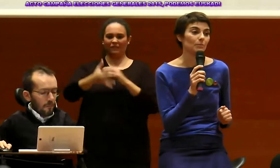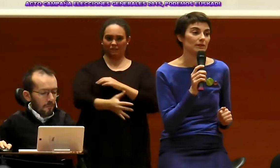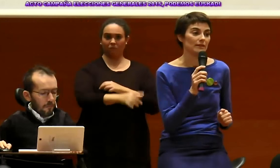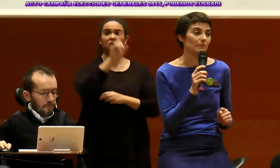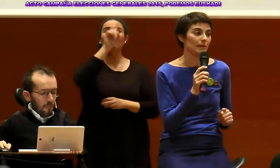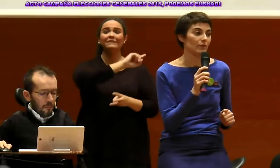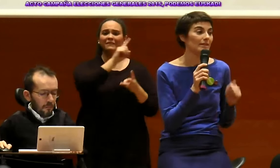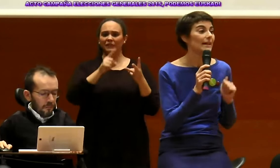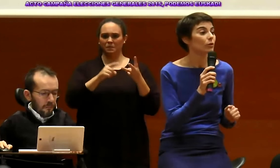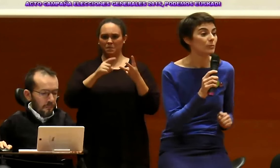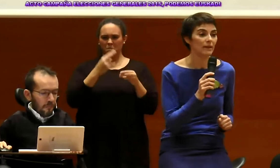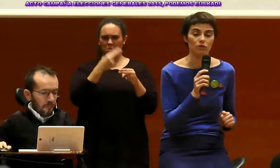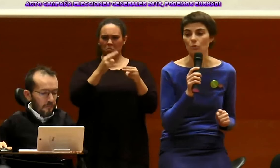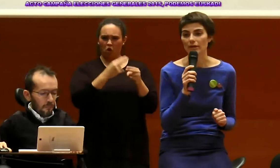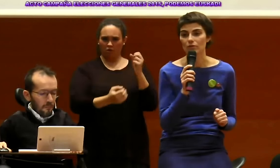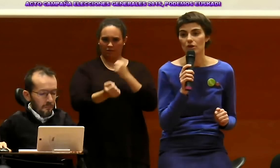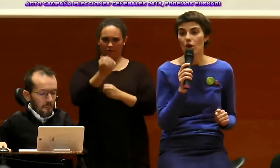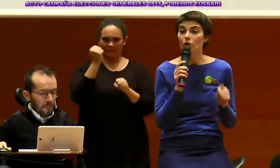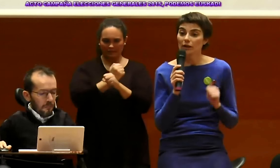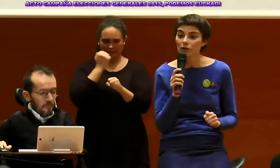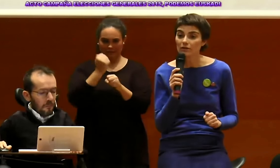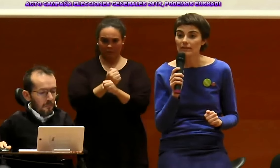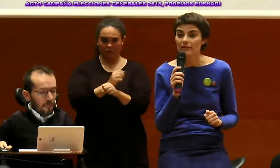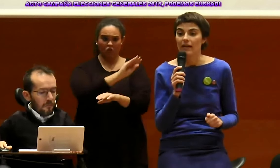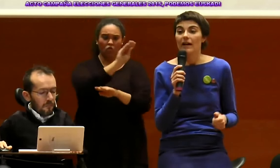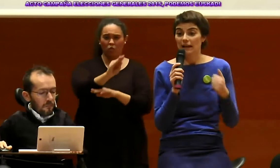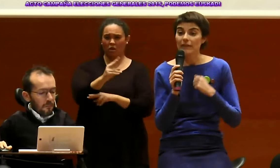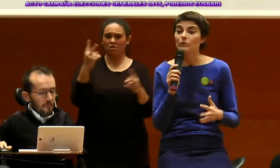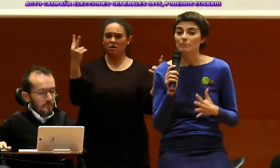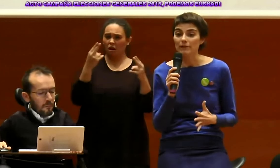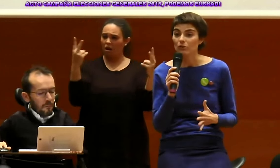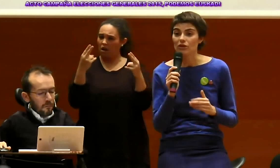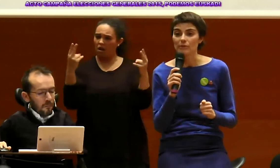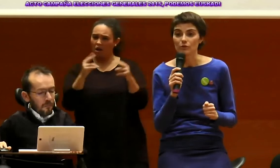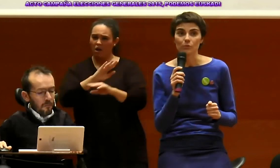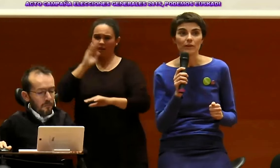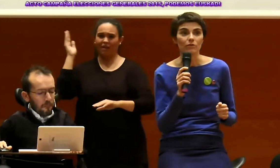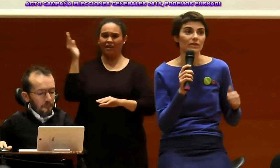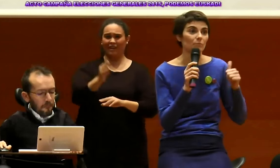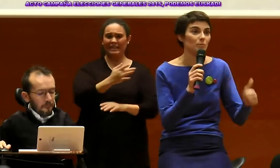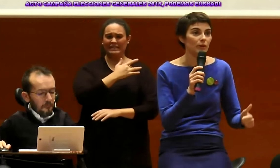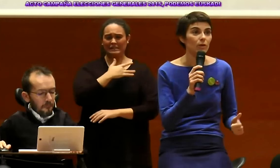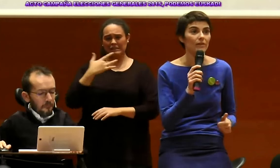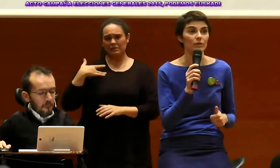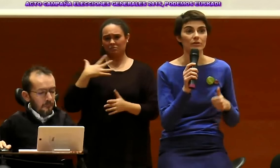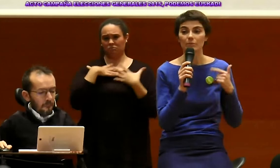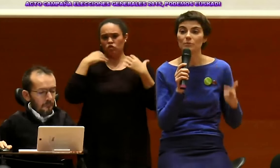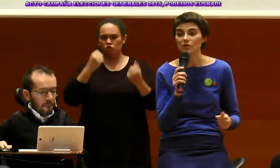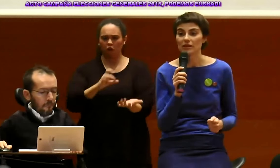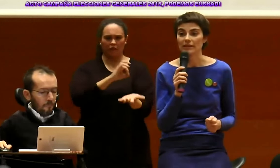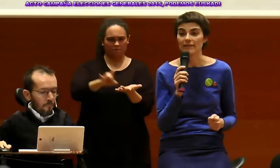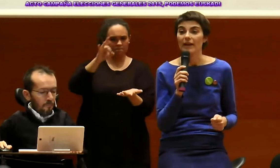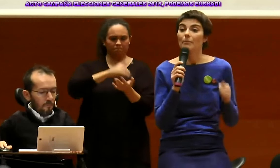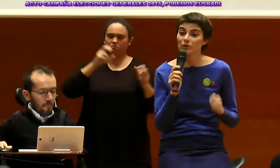en las políticas de empleo y es la economía de los cuidados. Los recortes han tenido un impacto en los servicios públicos. Tenemos peor educación, tenemos